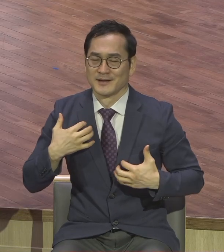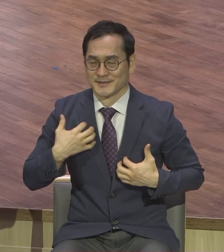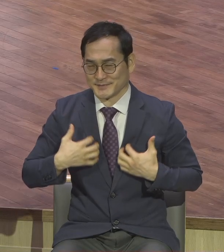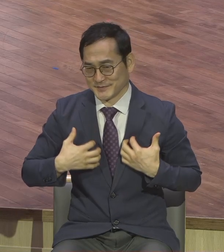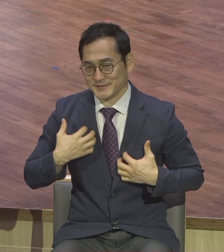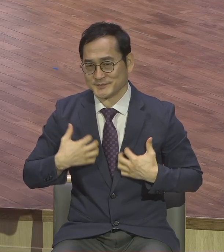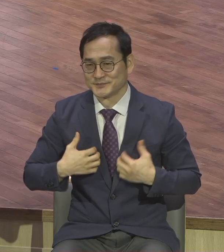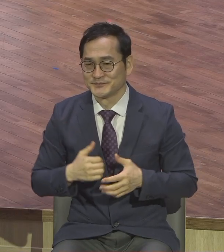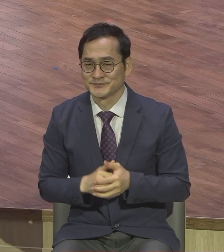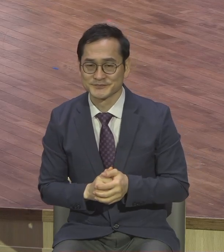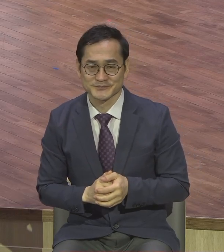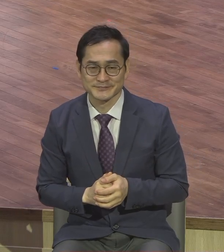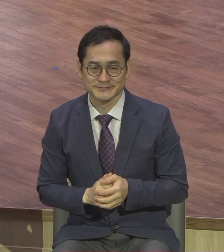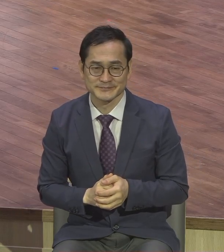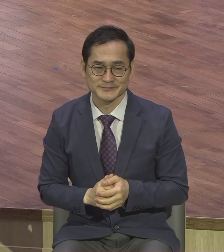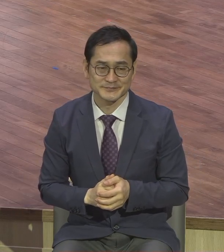어떻게